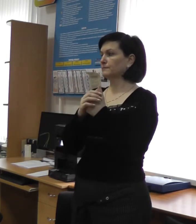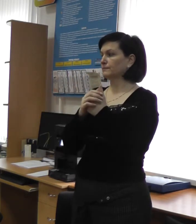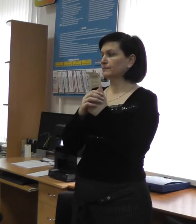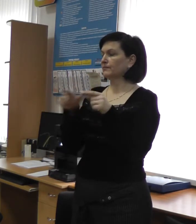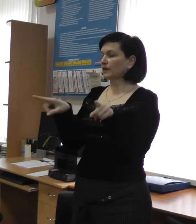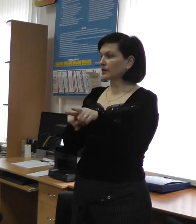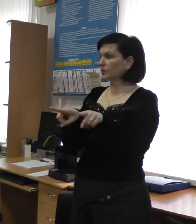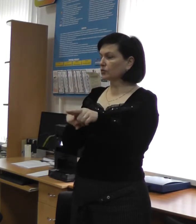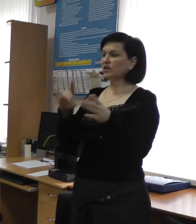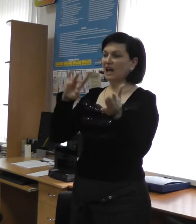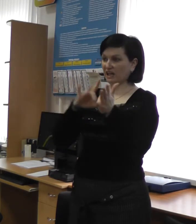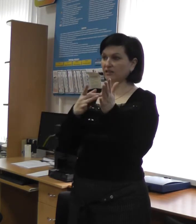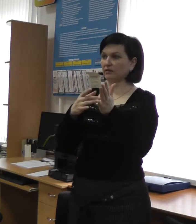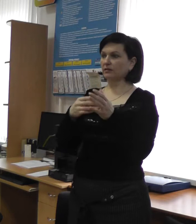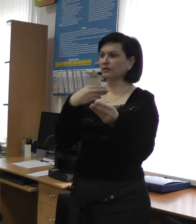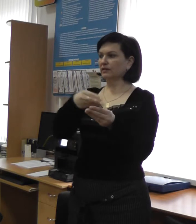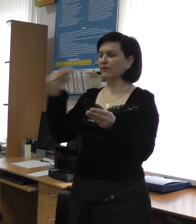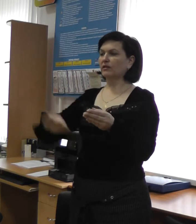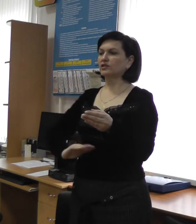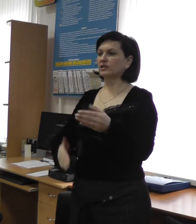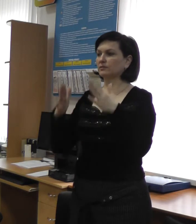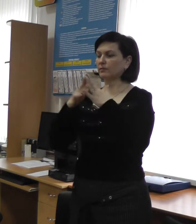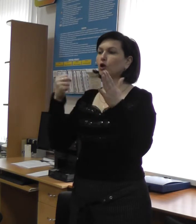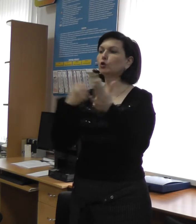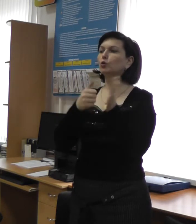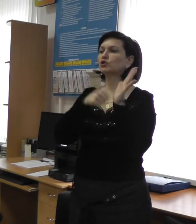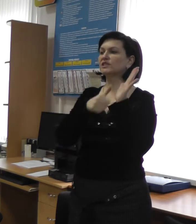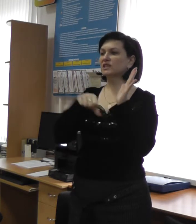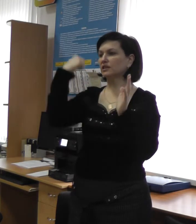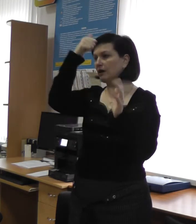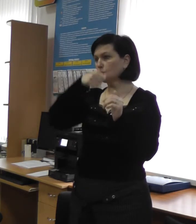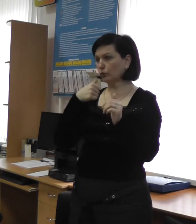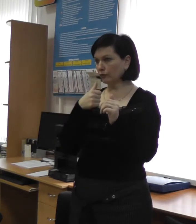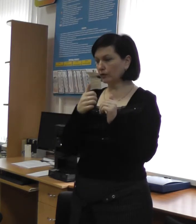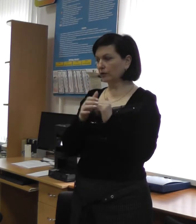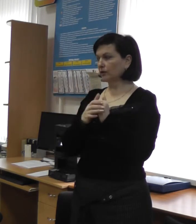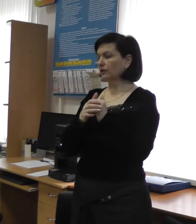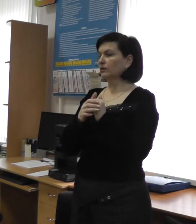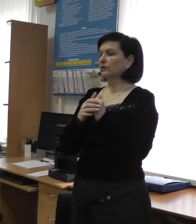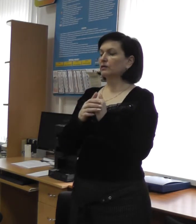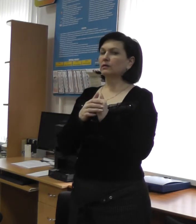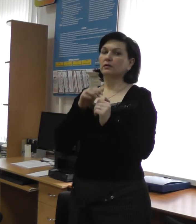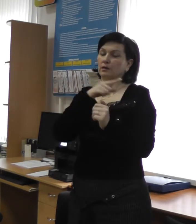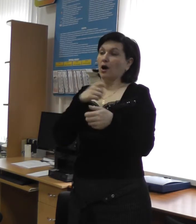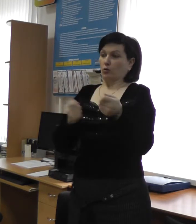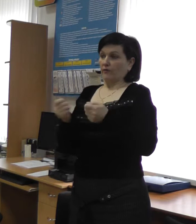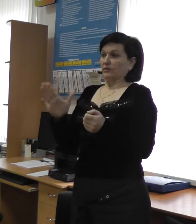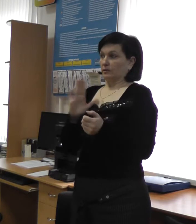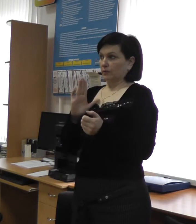снабжала электроэнергией до 60-х годов наш город. Николай Егорович был не только